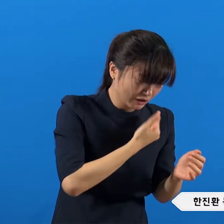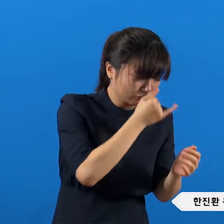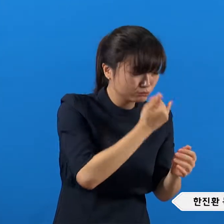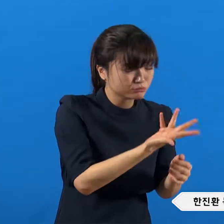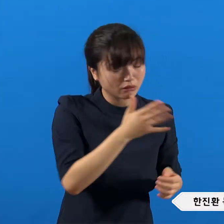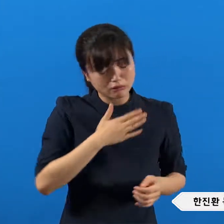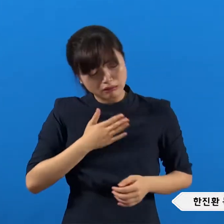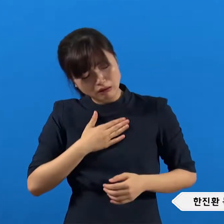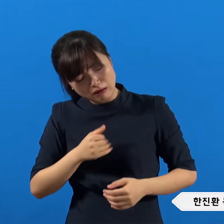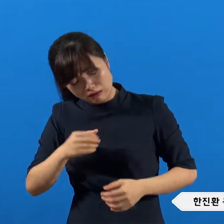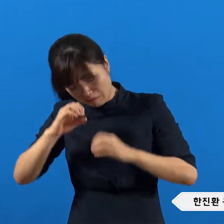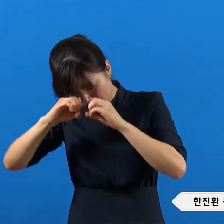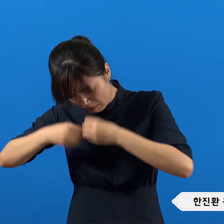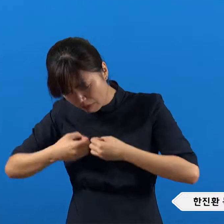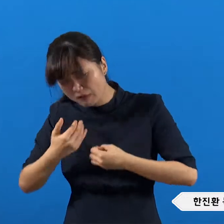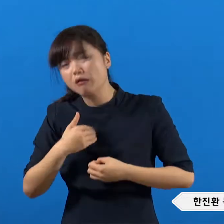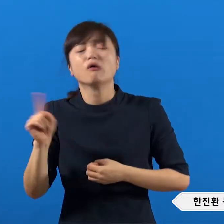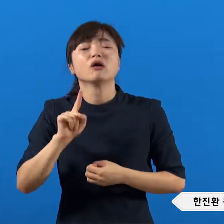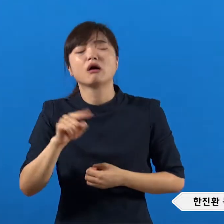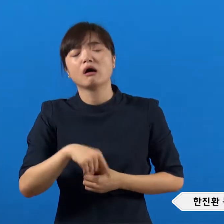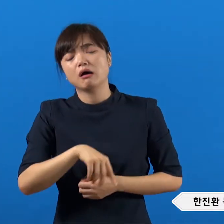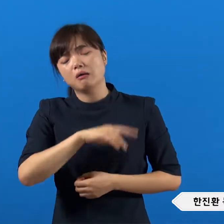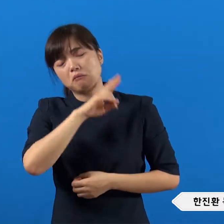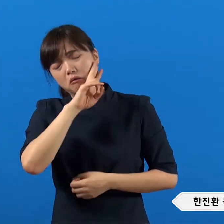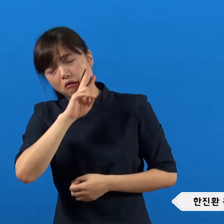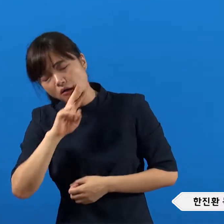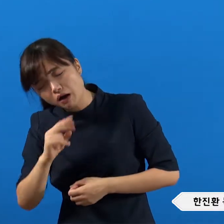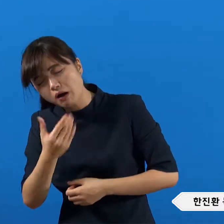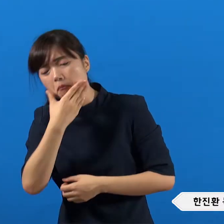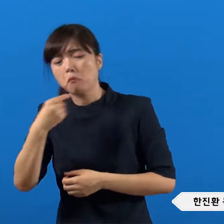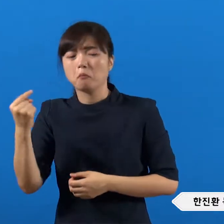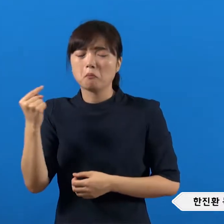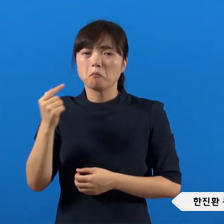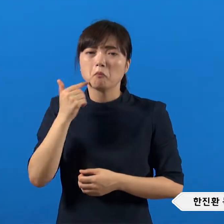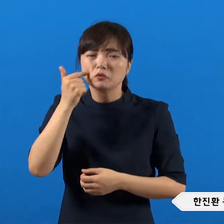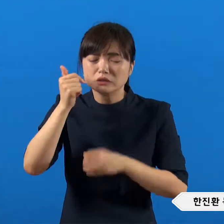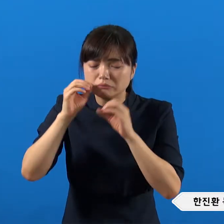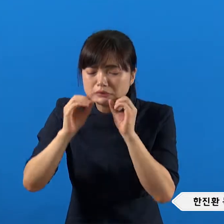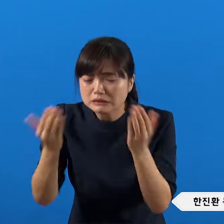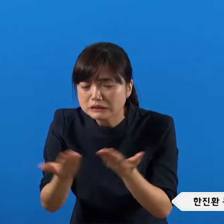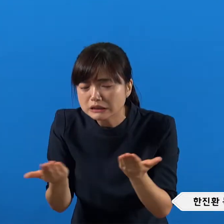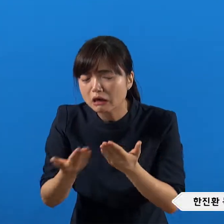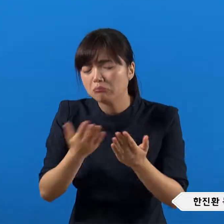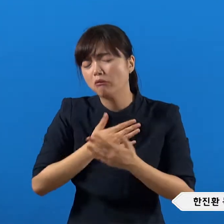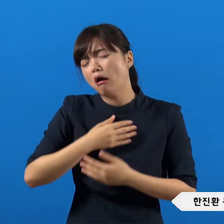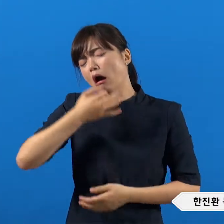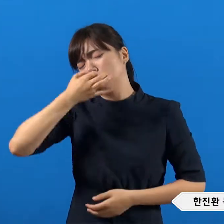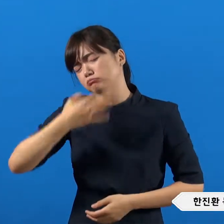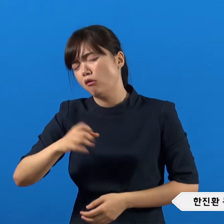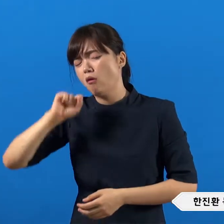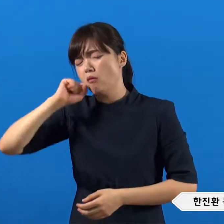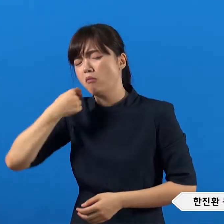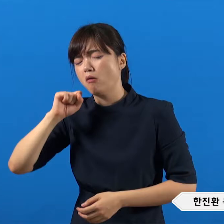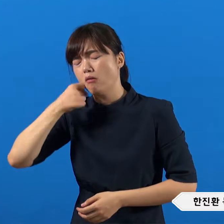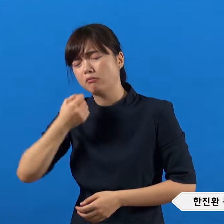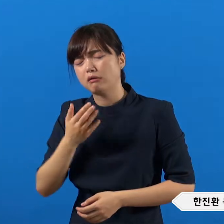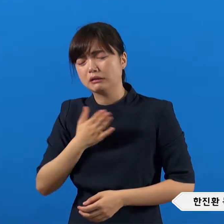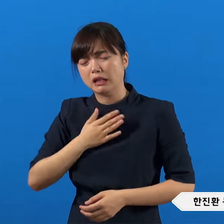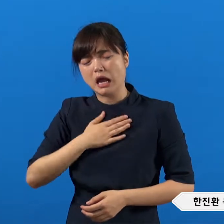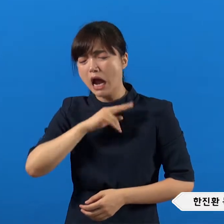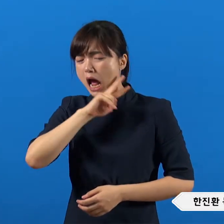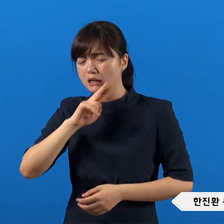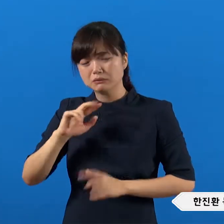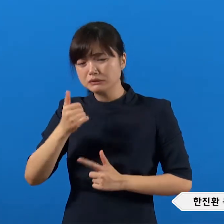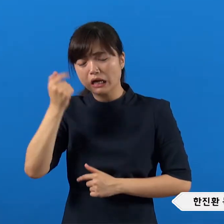있는 건가? 편안히 목회하면서 힘들다고 그냥 비명이나 질러대는 자신의